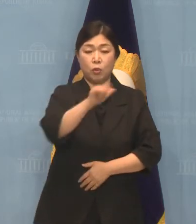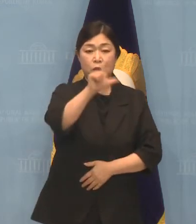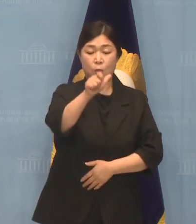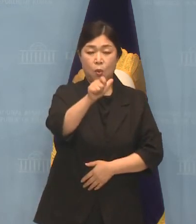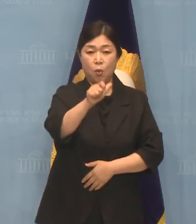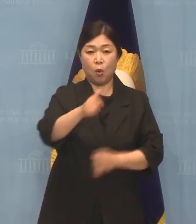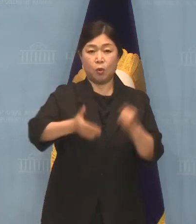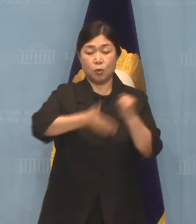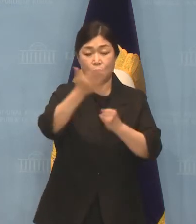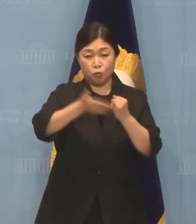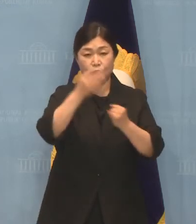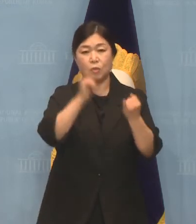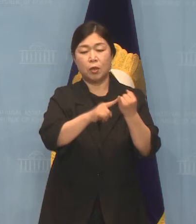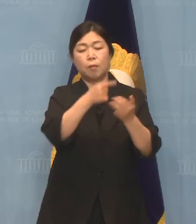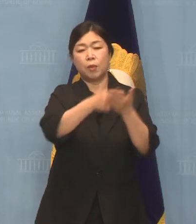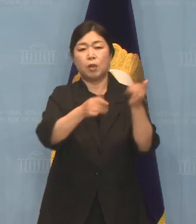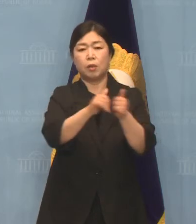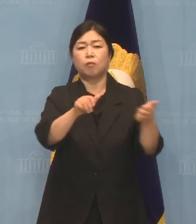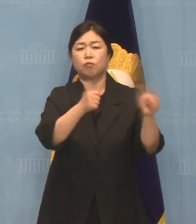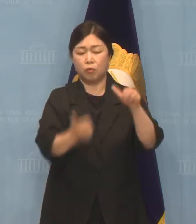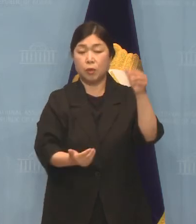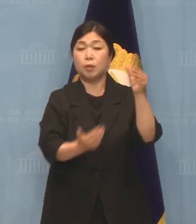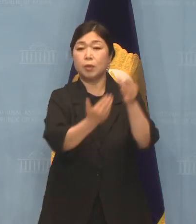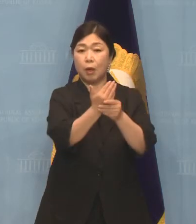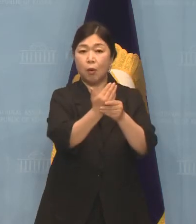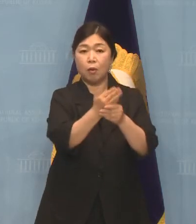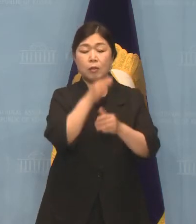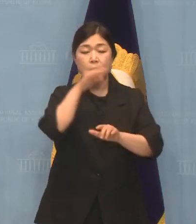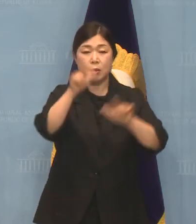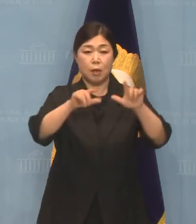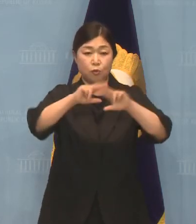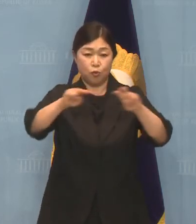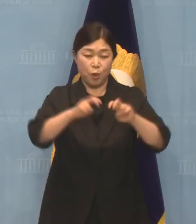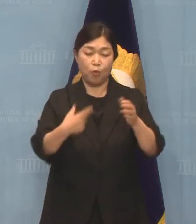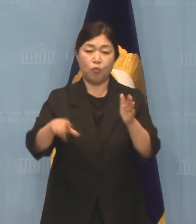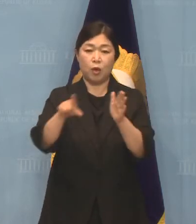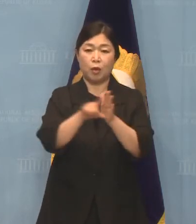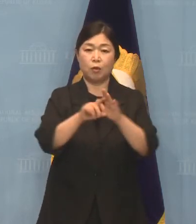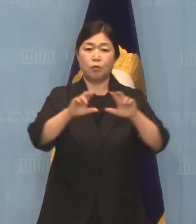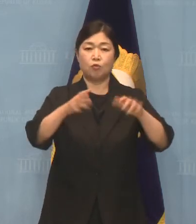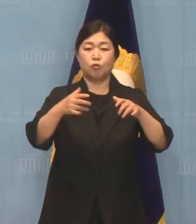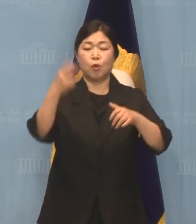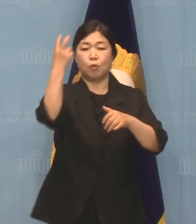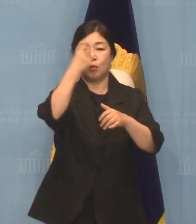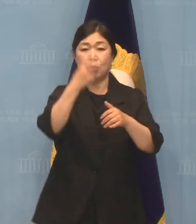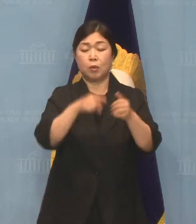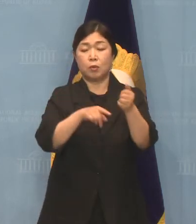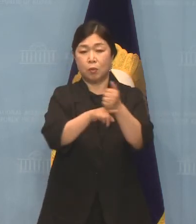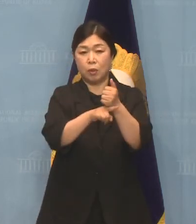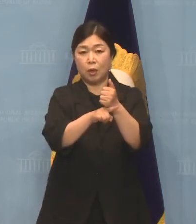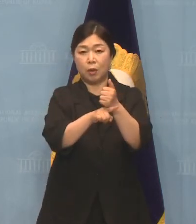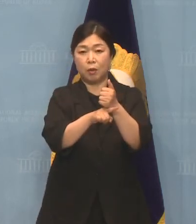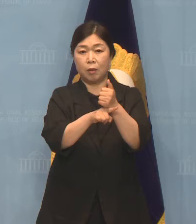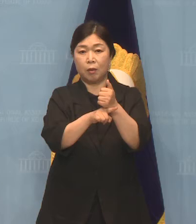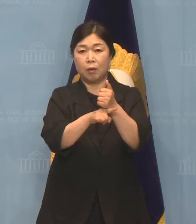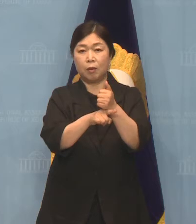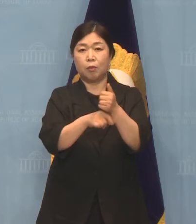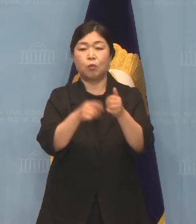부사 간 성폭력 피해자 사망 사건 진상규명을 위한 국정조사 요구서가